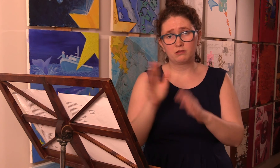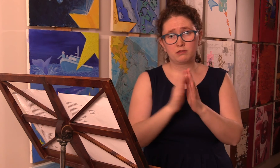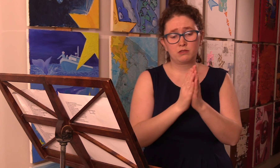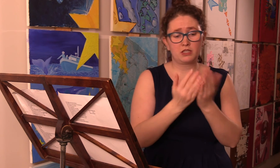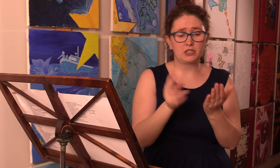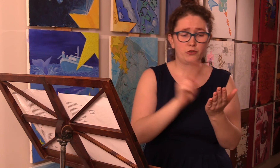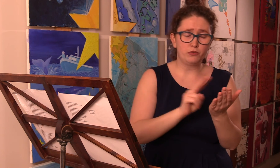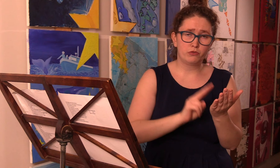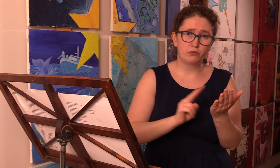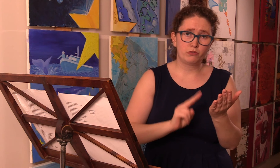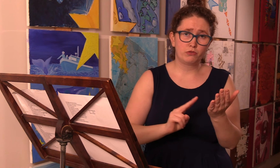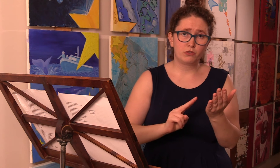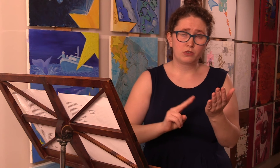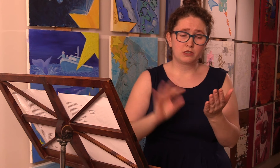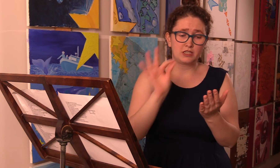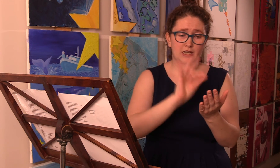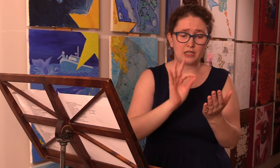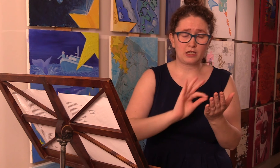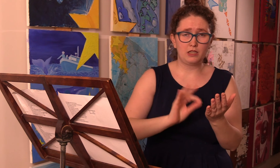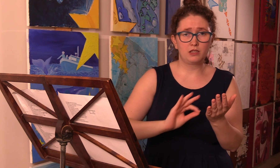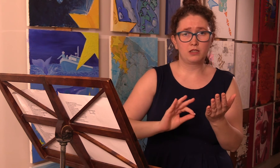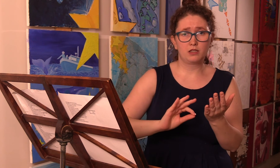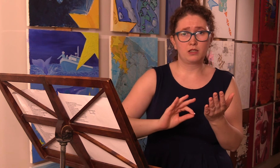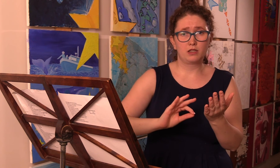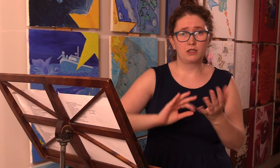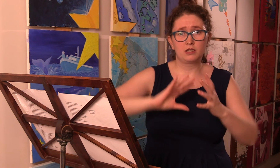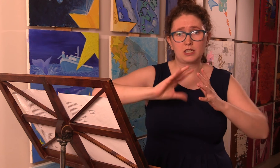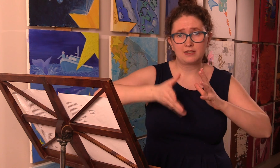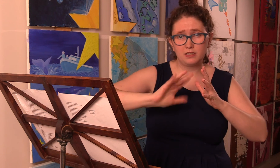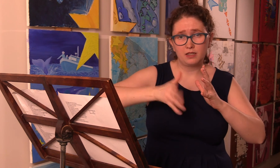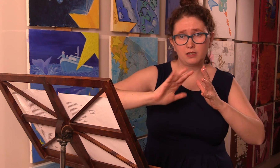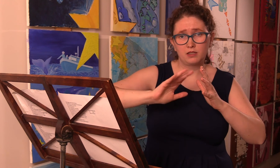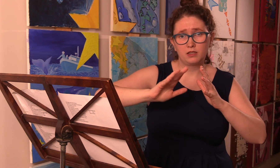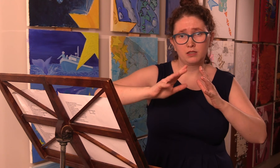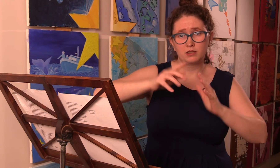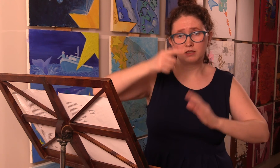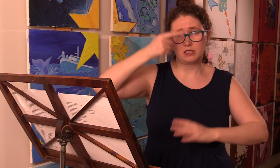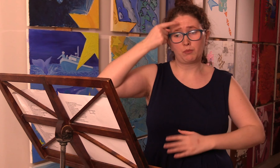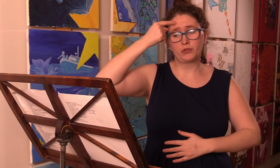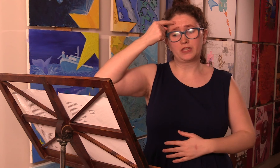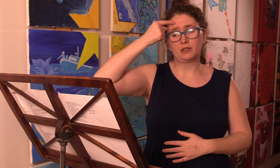déjà lu, déjà écrit, déjà signé, déjà pensé.